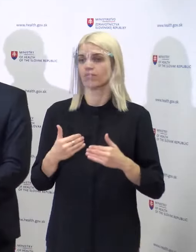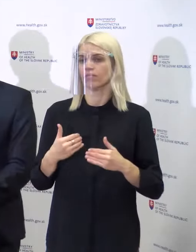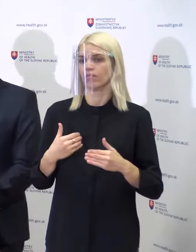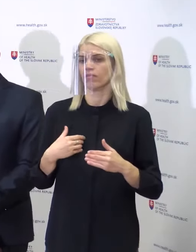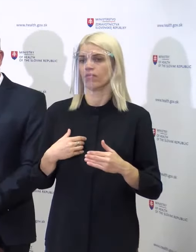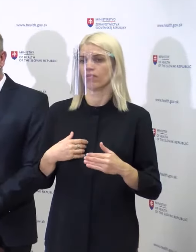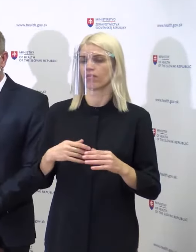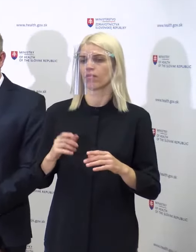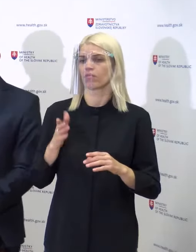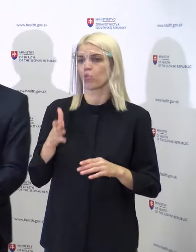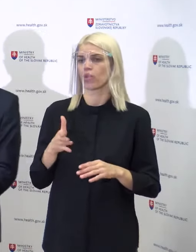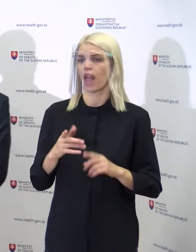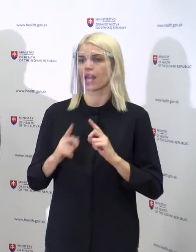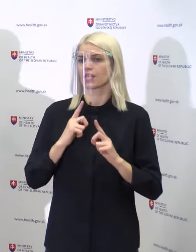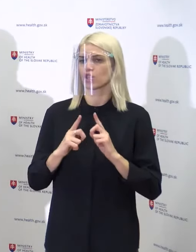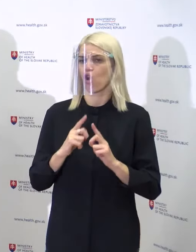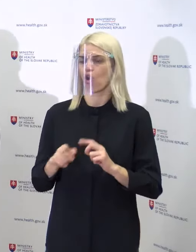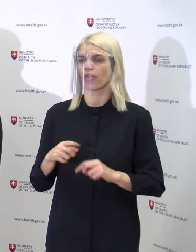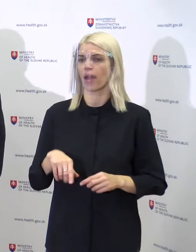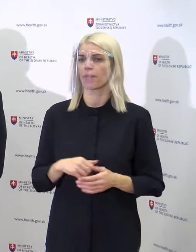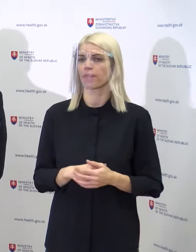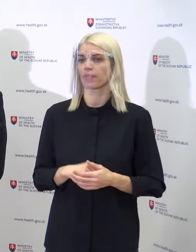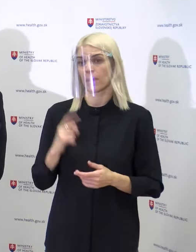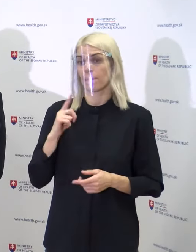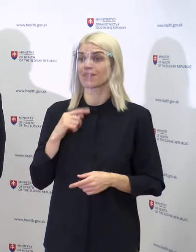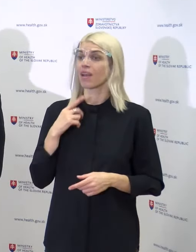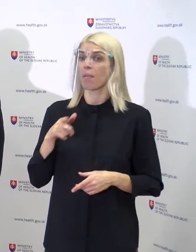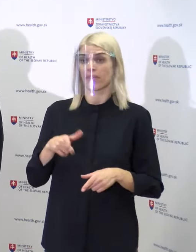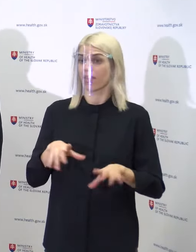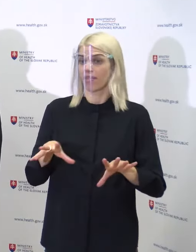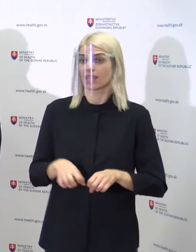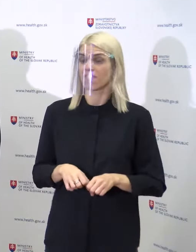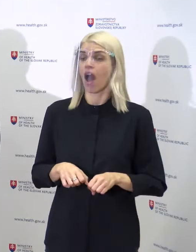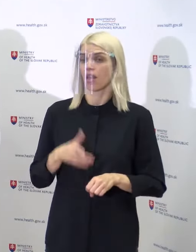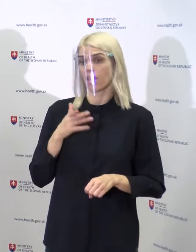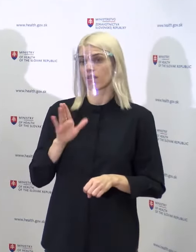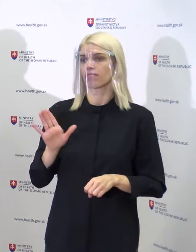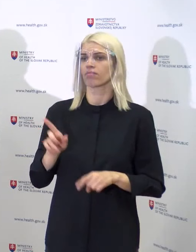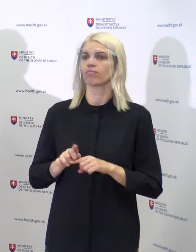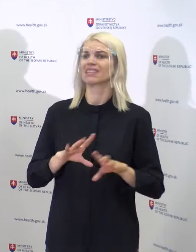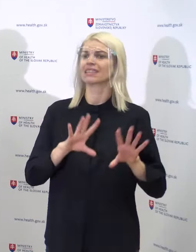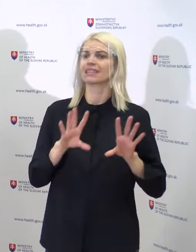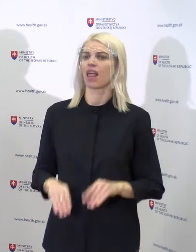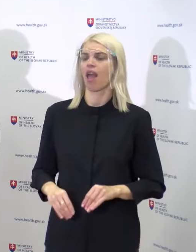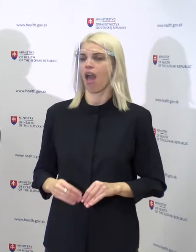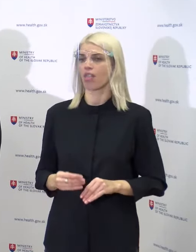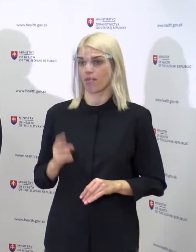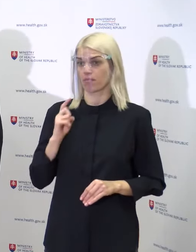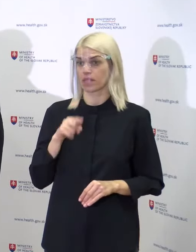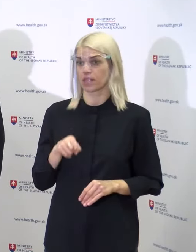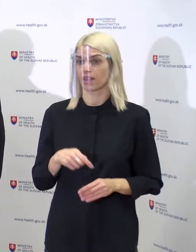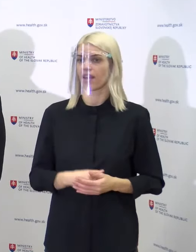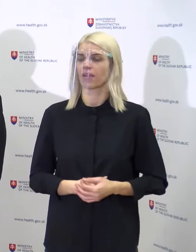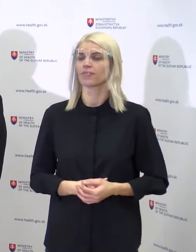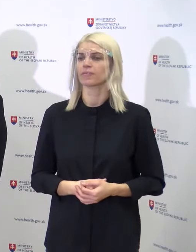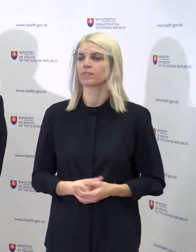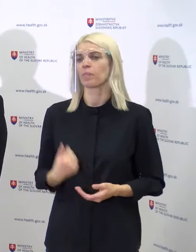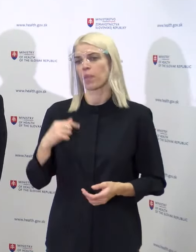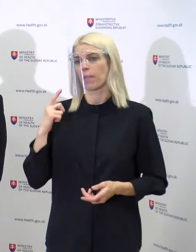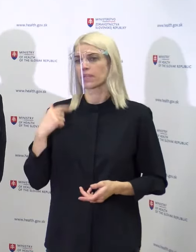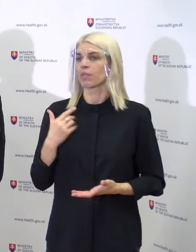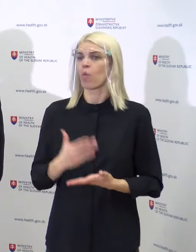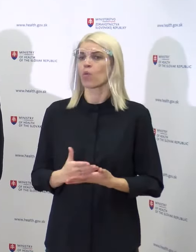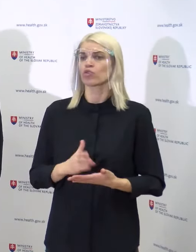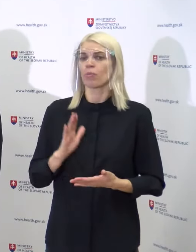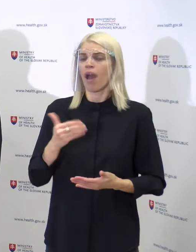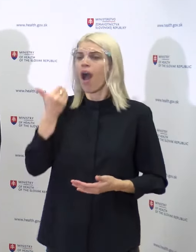považovali možno na vašom vnímaní, keď ste nedokázali koaličným partnerom presvedčiť do týchto opatrenia? Tak ja si myslím, že už to, že máme